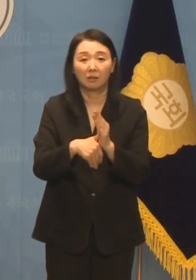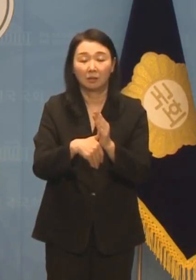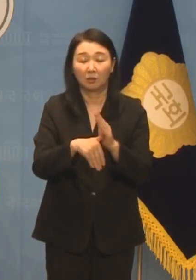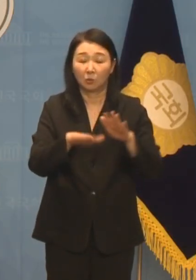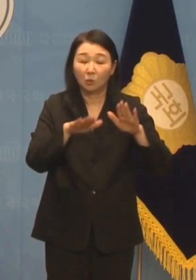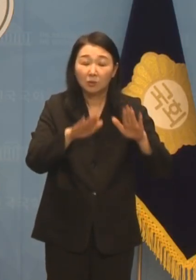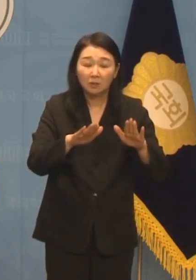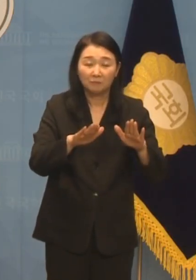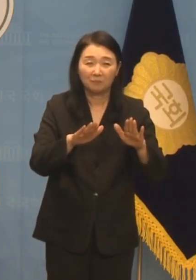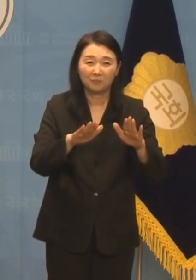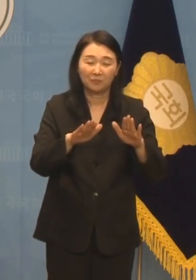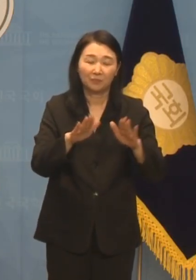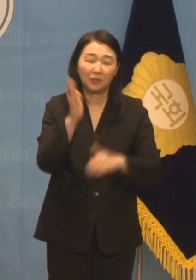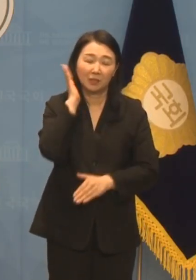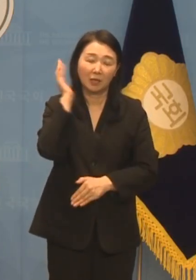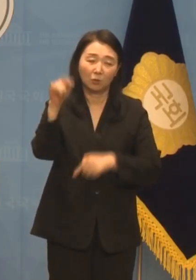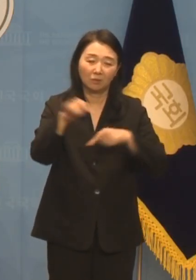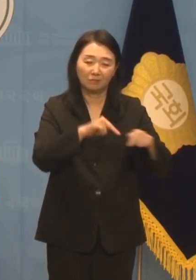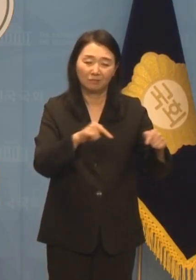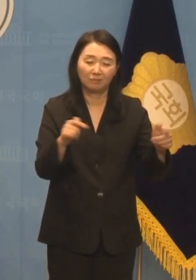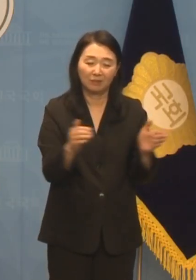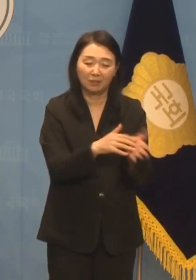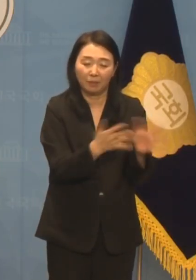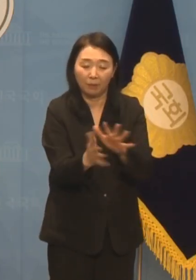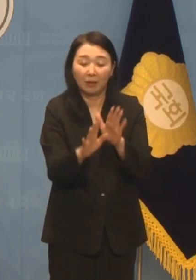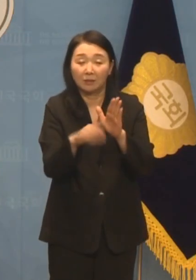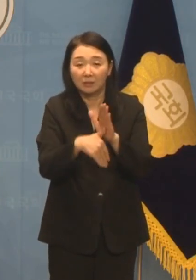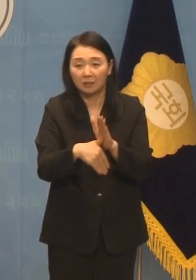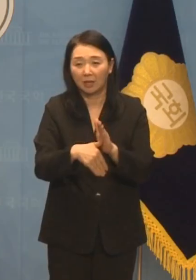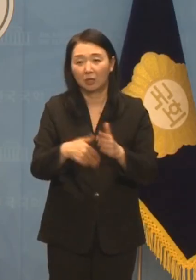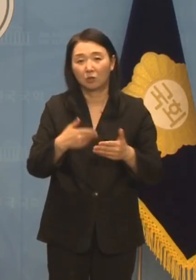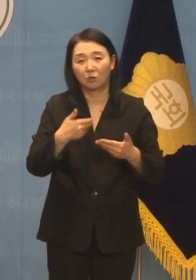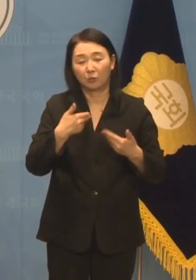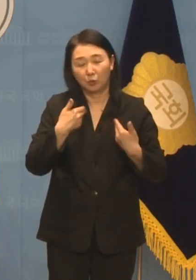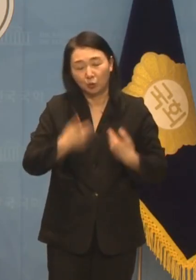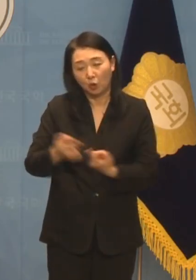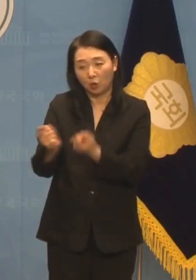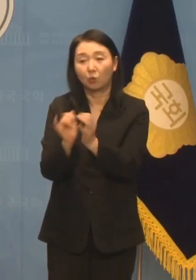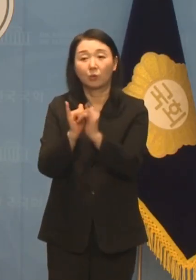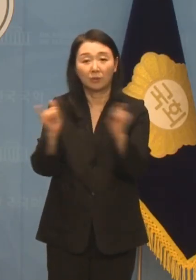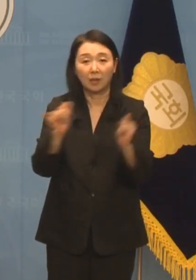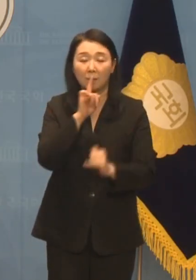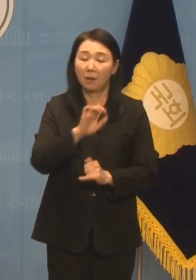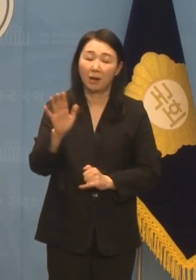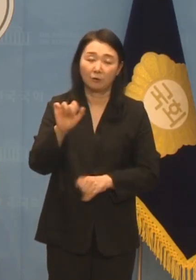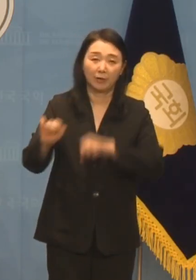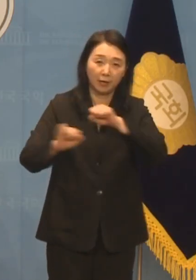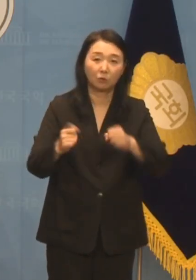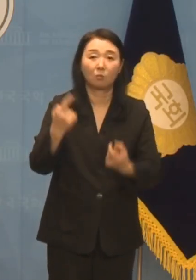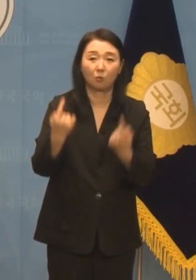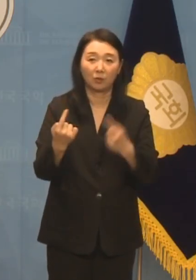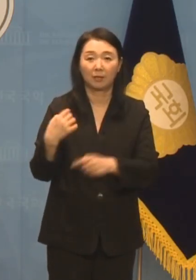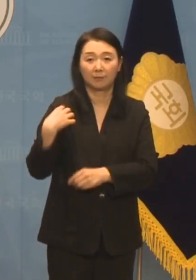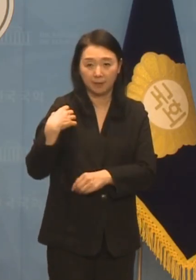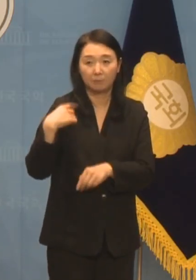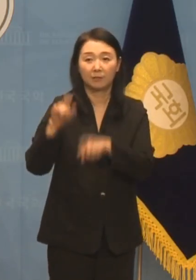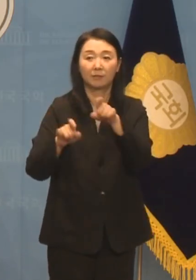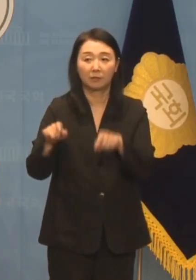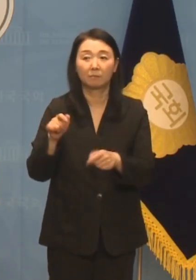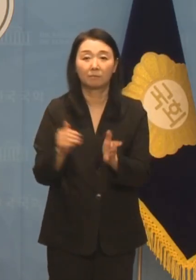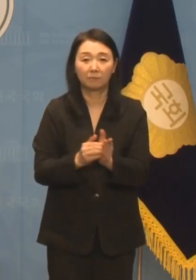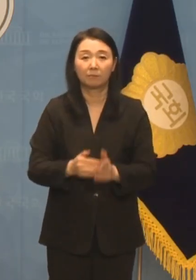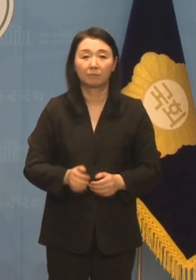시대가 저물어가는 길목에서 조용한 조정자였으며 말보단 행동으로 책임을